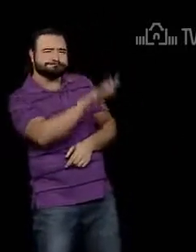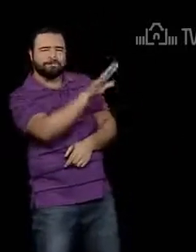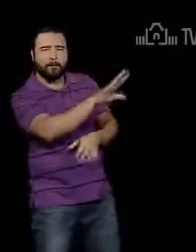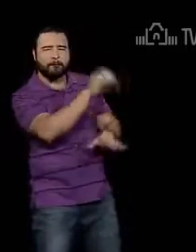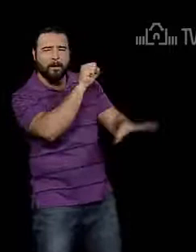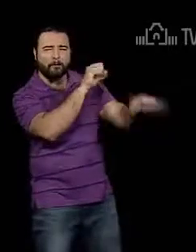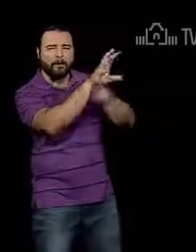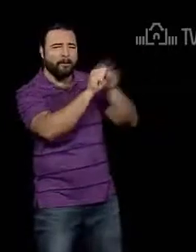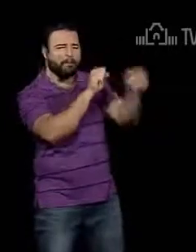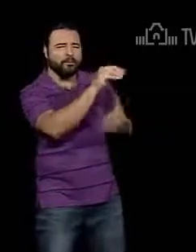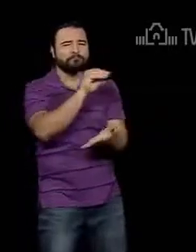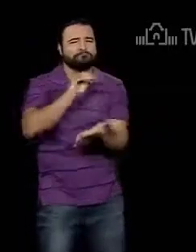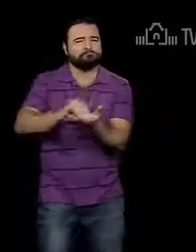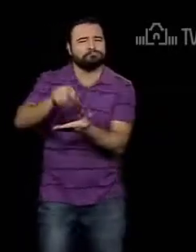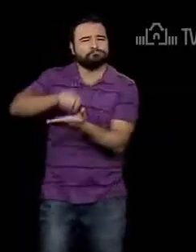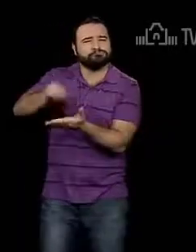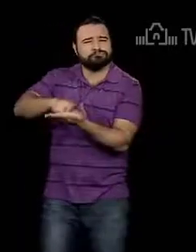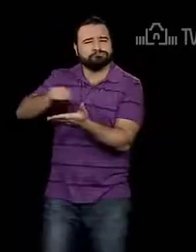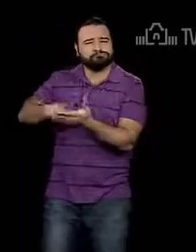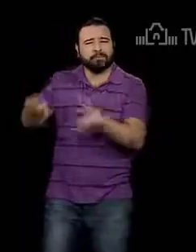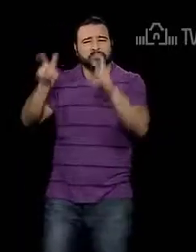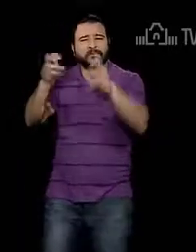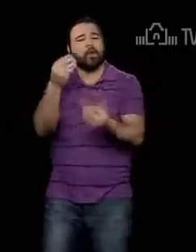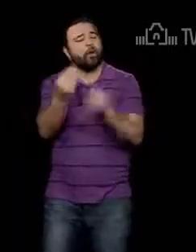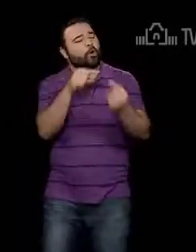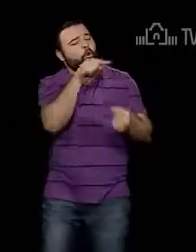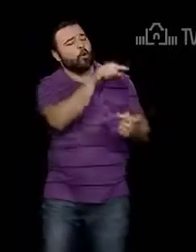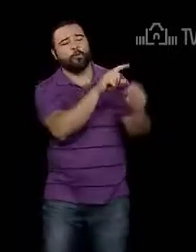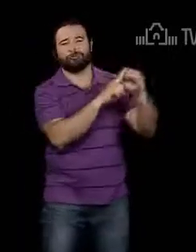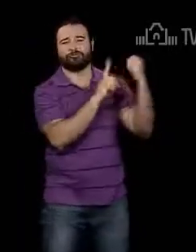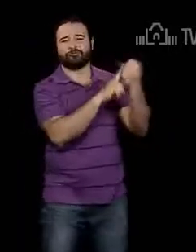de observações, conseguiu um registro sobre aquela sociedade